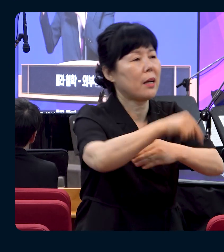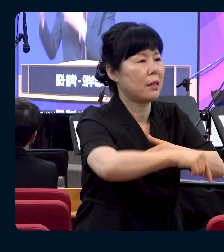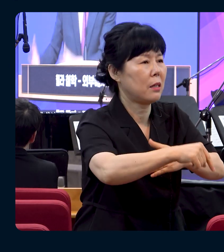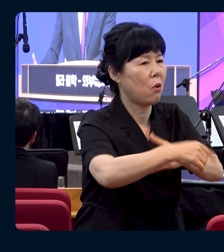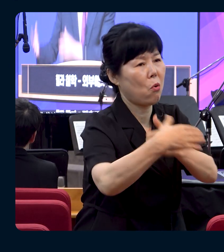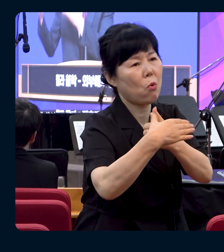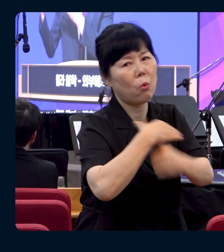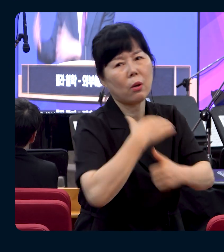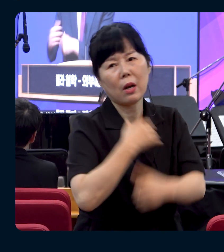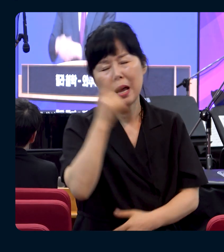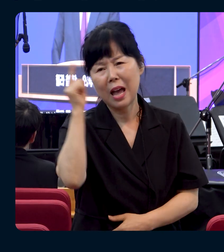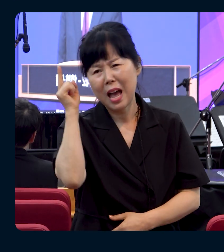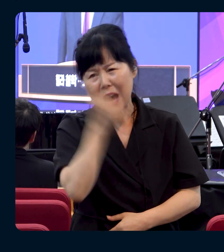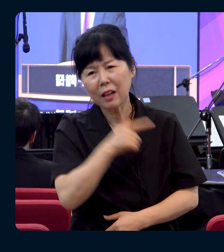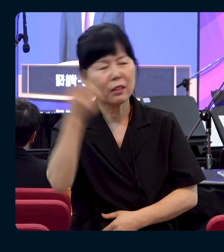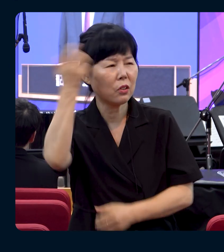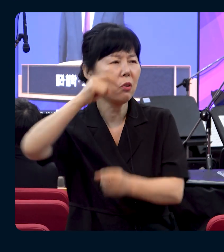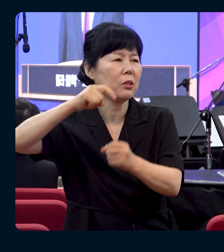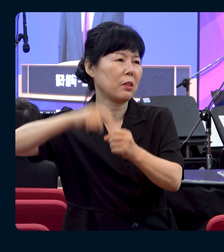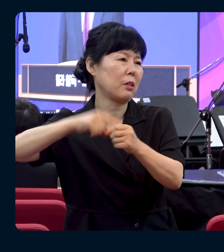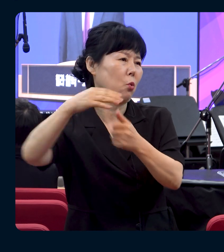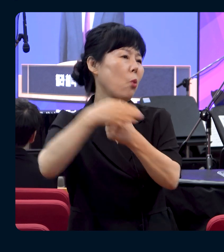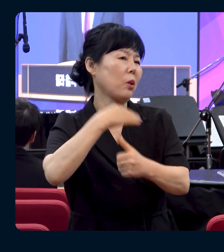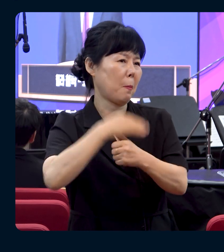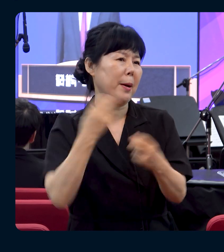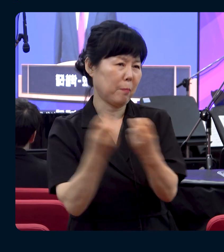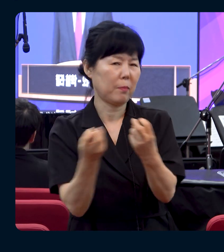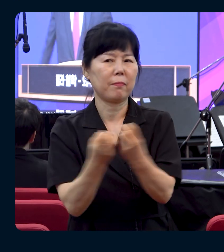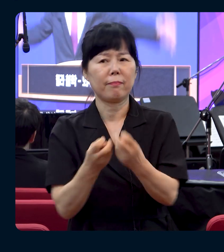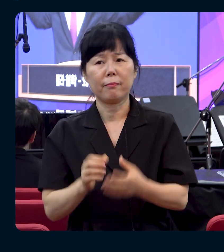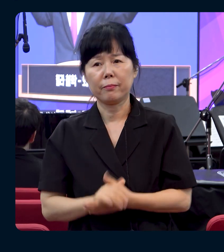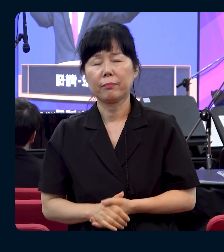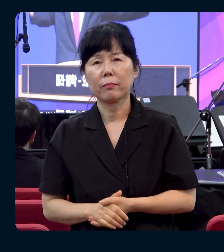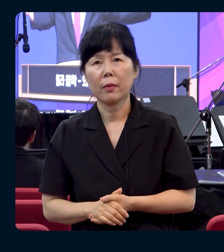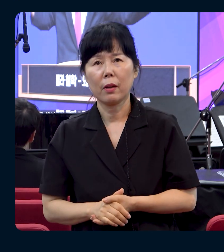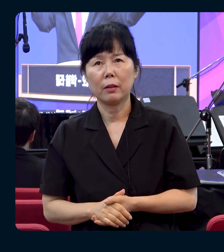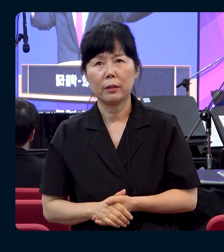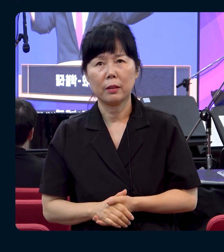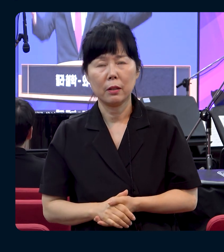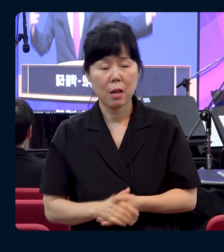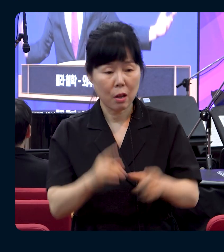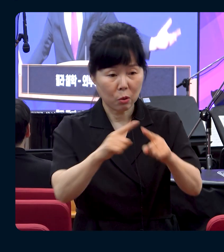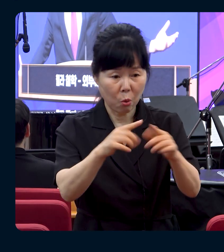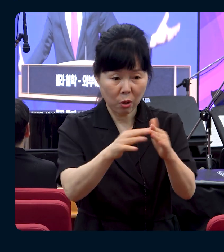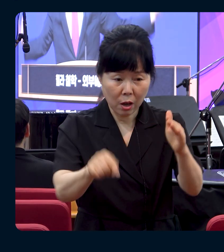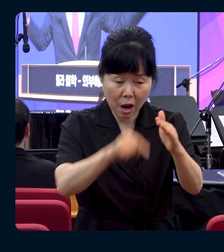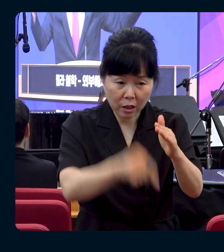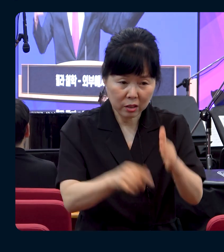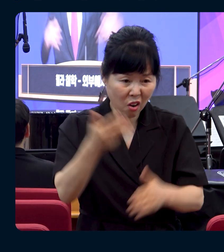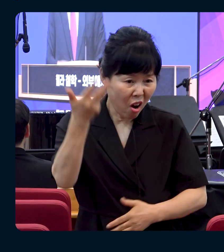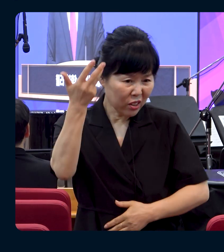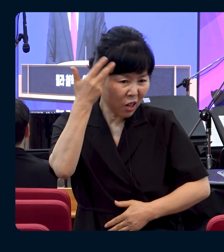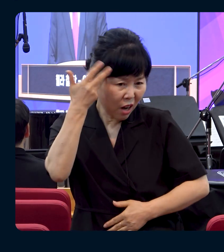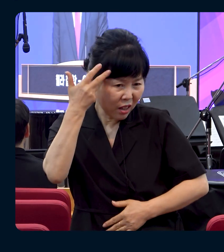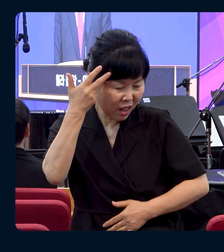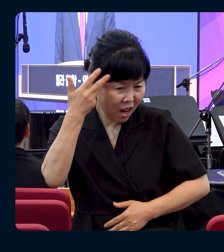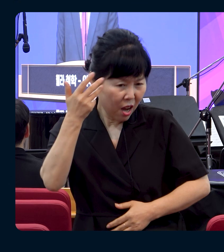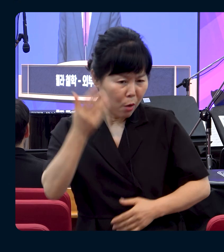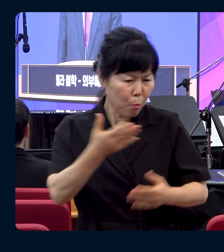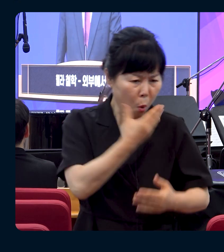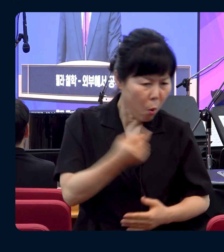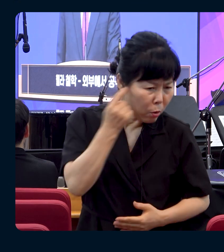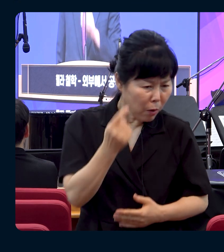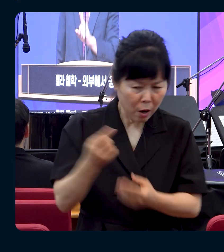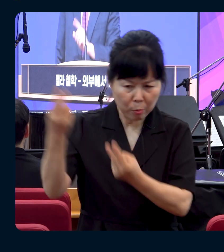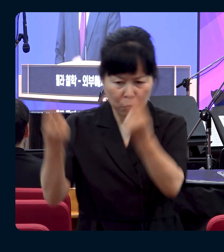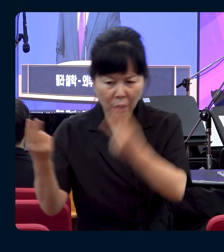악한 영적인 환경이었다는 것이죠. 예, 그 공동체를, 교회 공동체를 외부에서 공격하는 악한